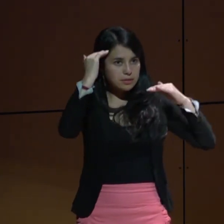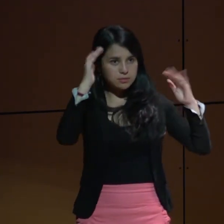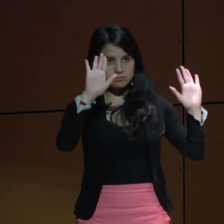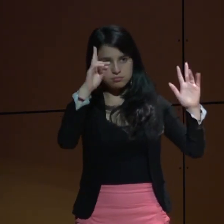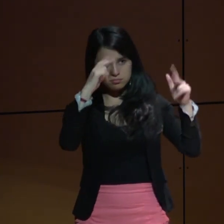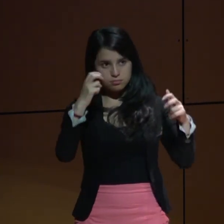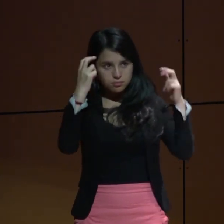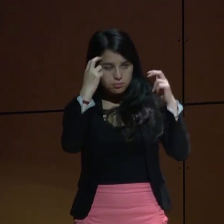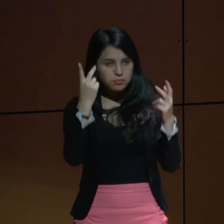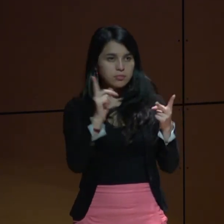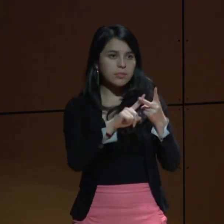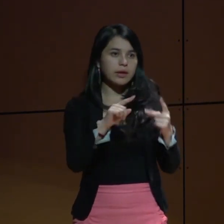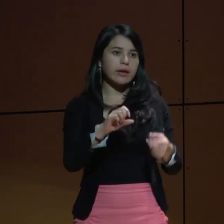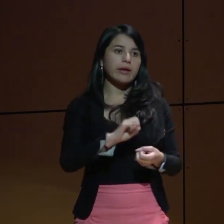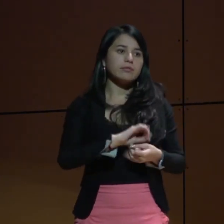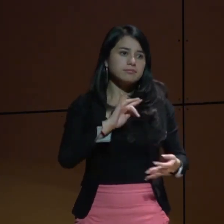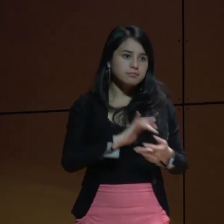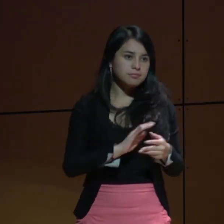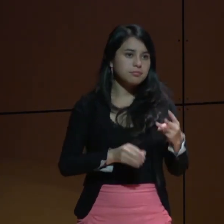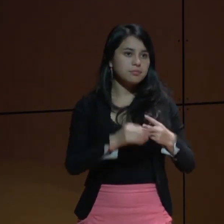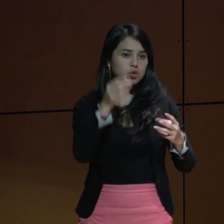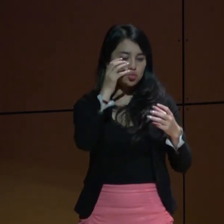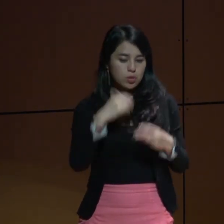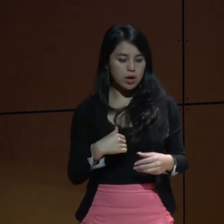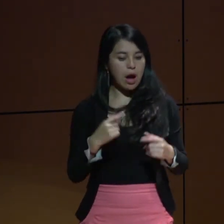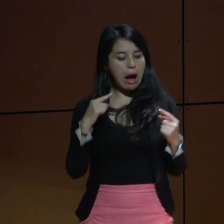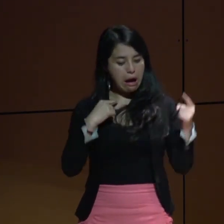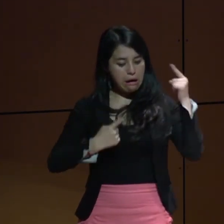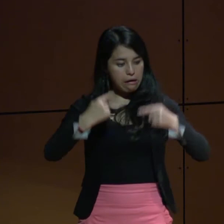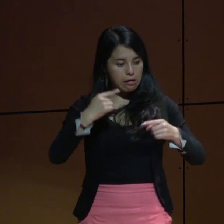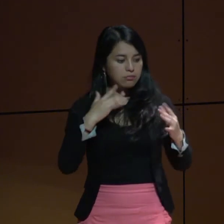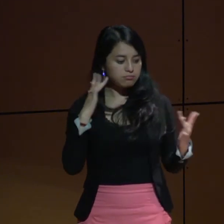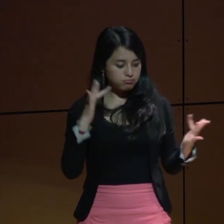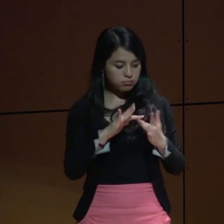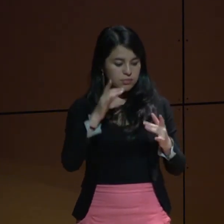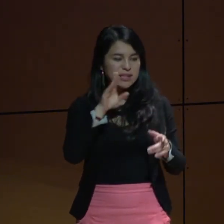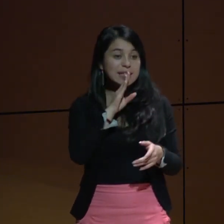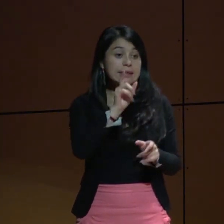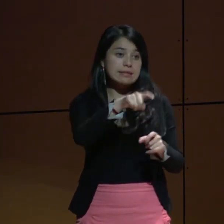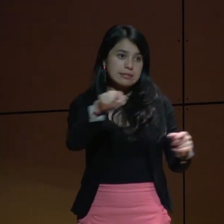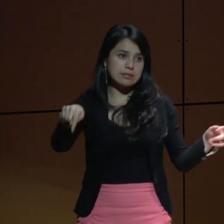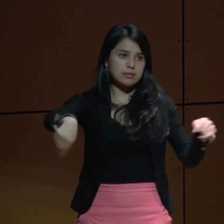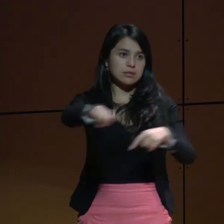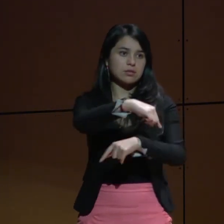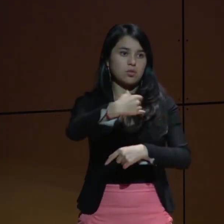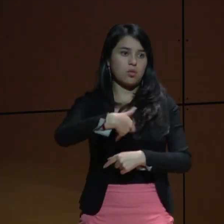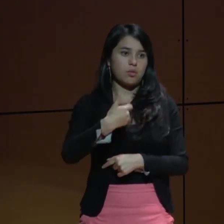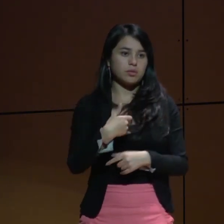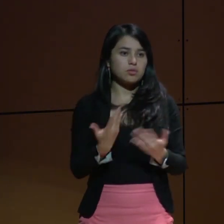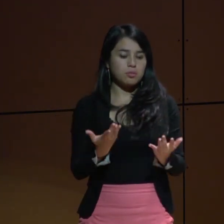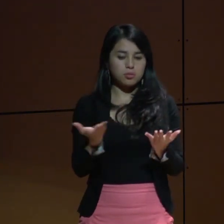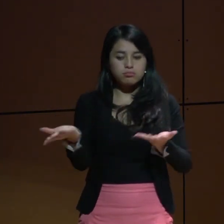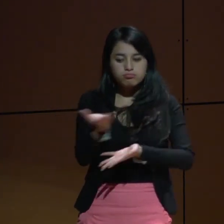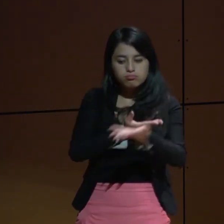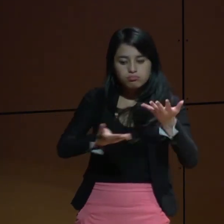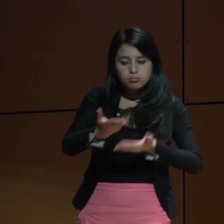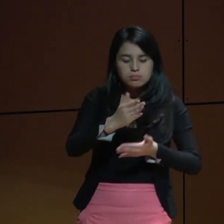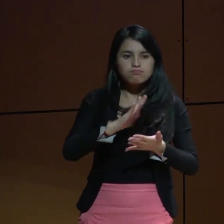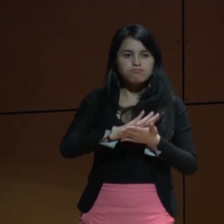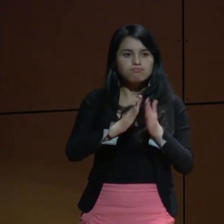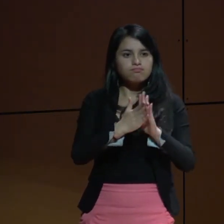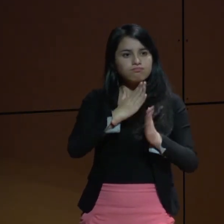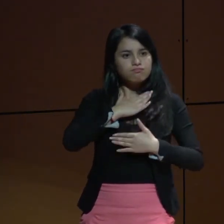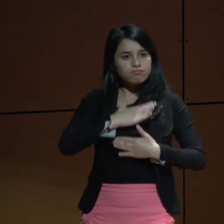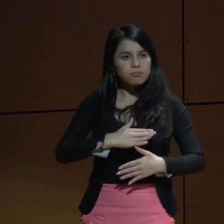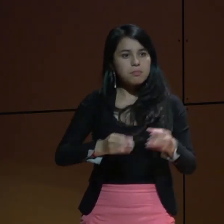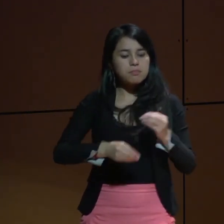cognitivas, emocionales y ciudadanas que requieren nuestros jóvenes para convivir pacíficamente y